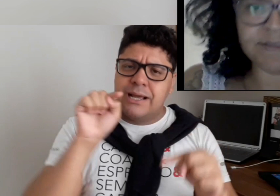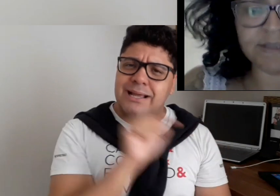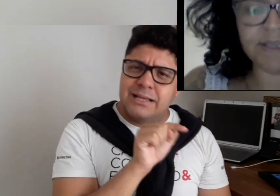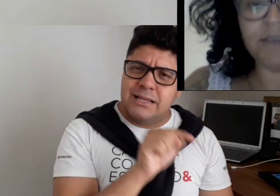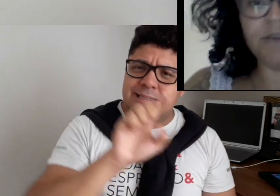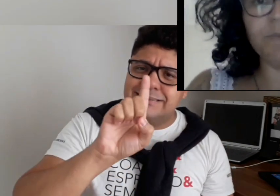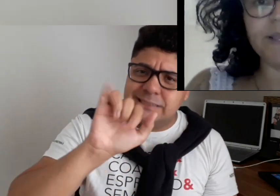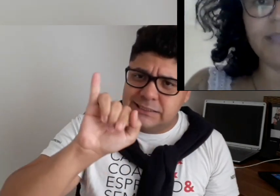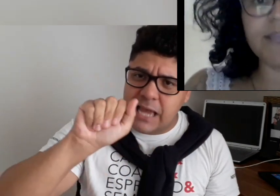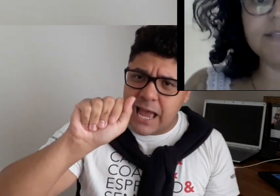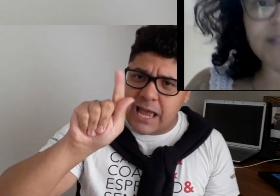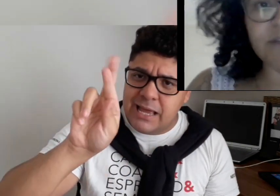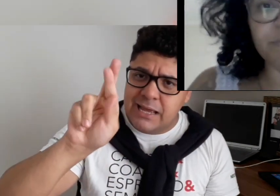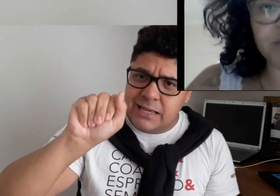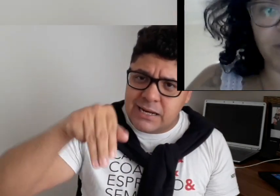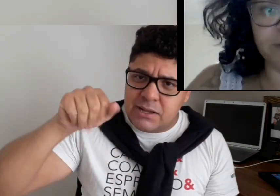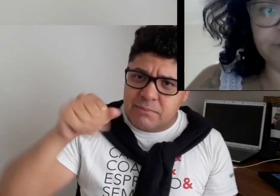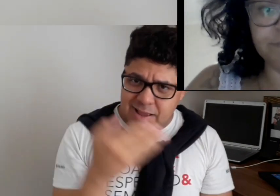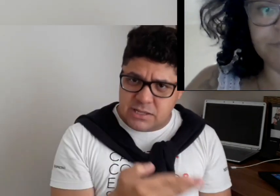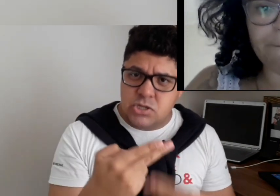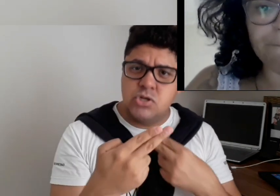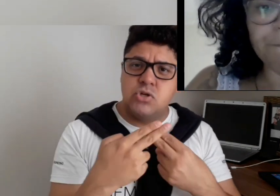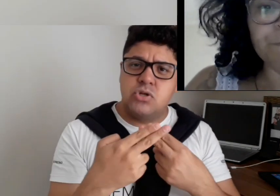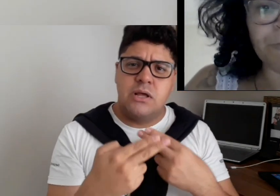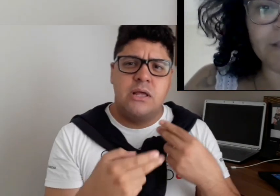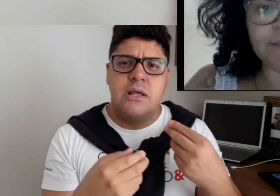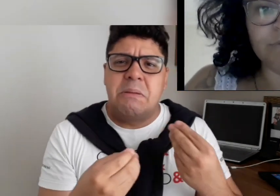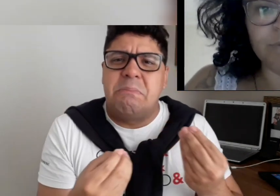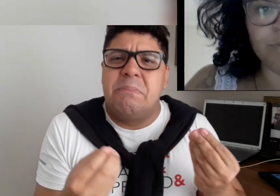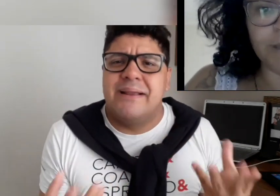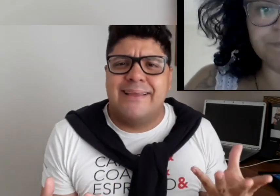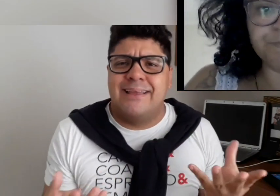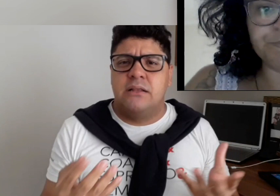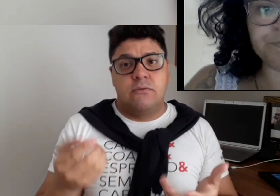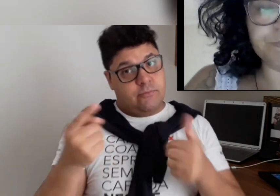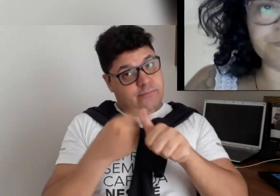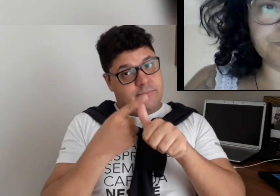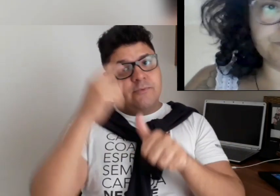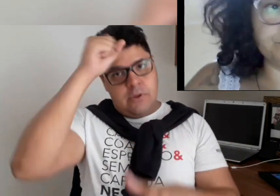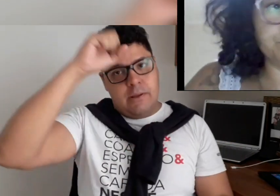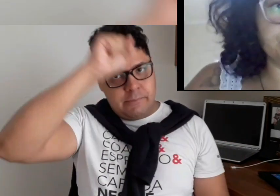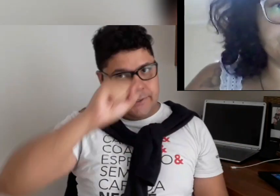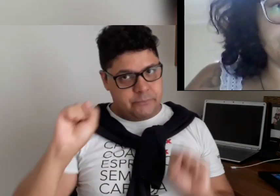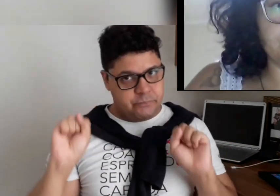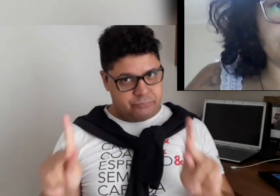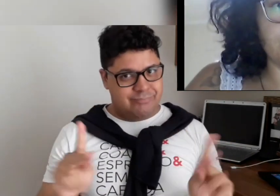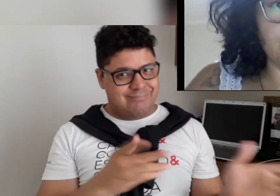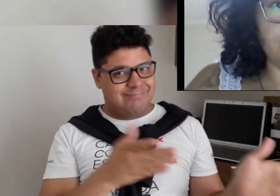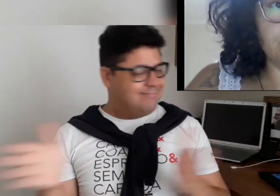de fases aí e para que ele serve para a gente, tá? Então, vamos lá.